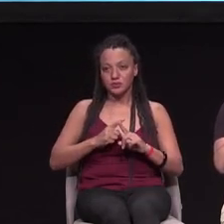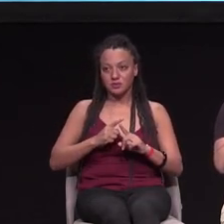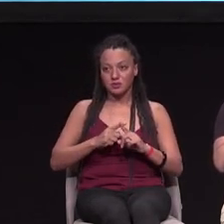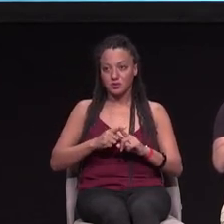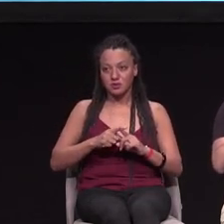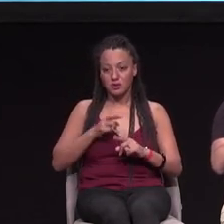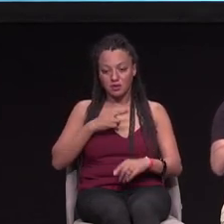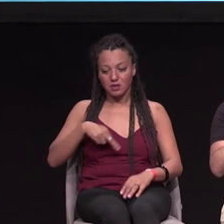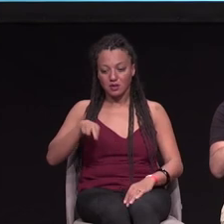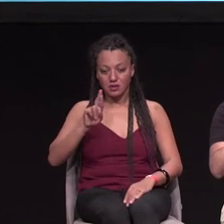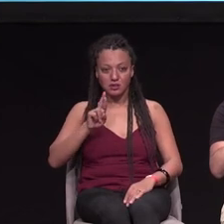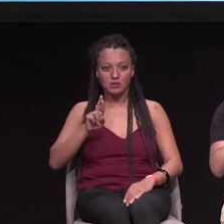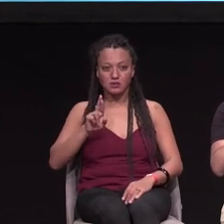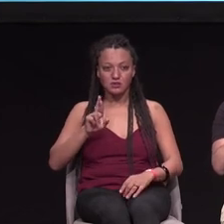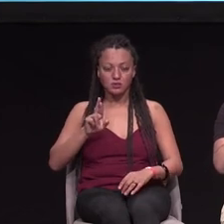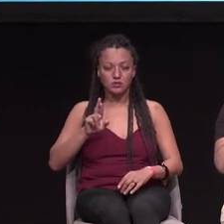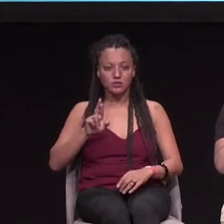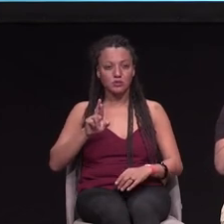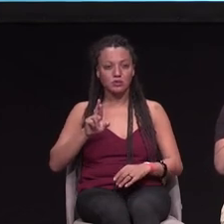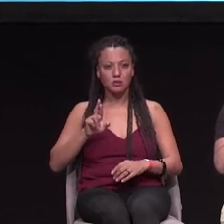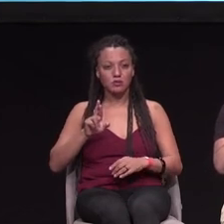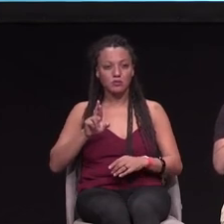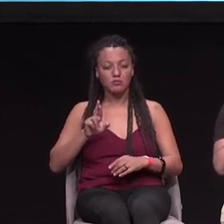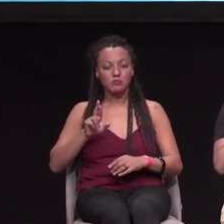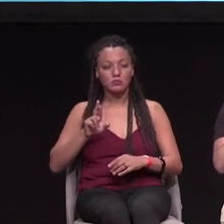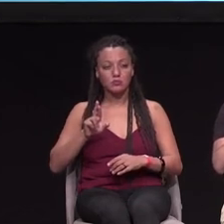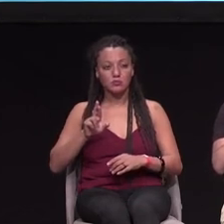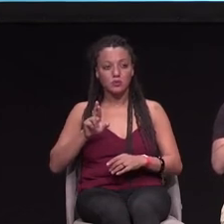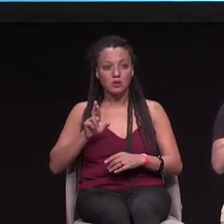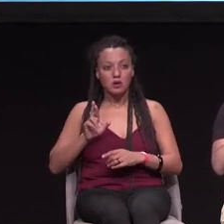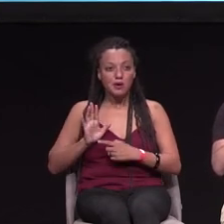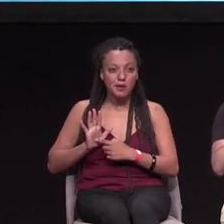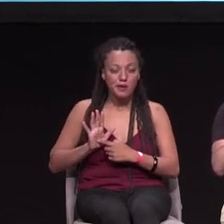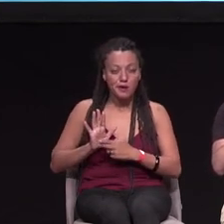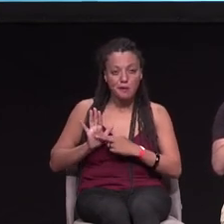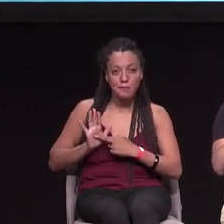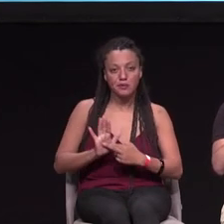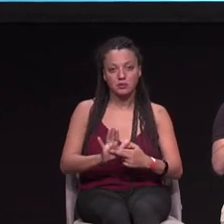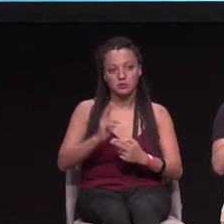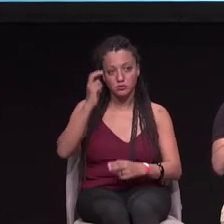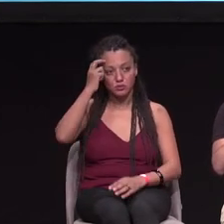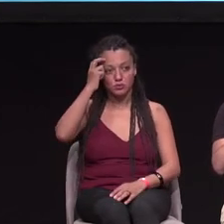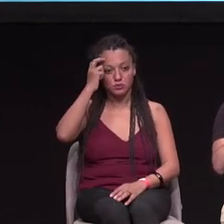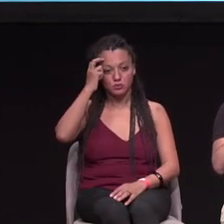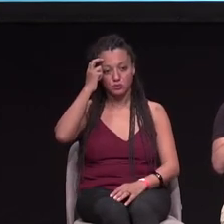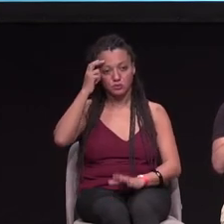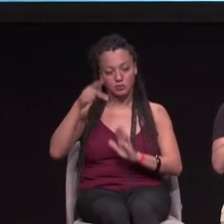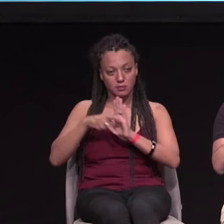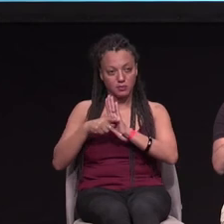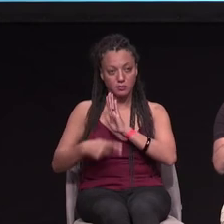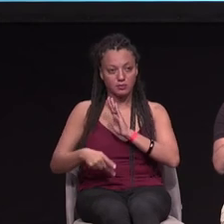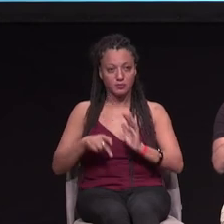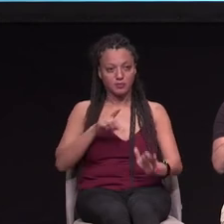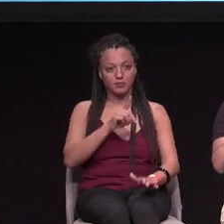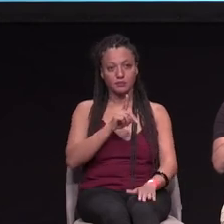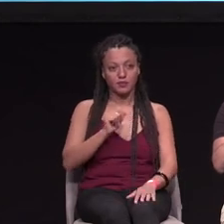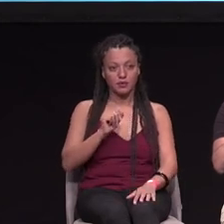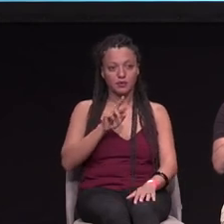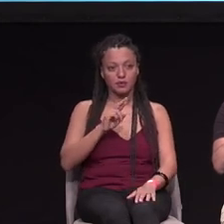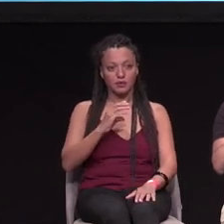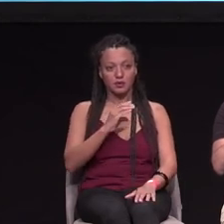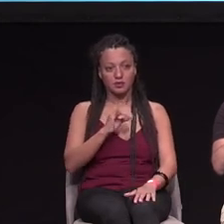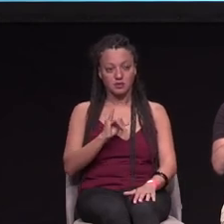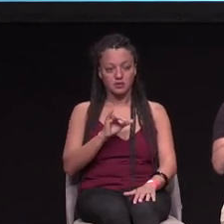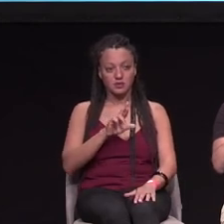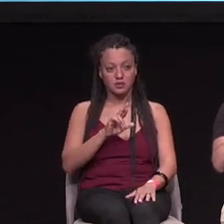representam não prodepe mas pra cultura né assim o o ribeiro disse que o dirigente